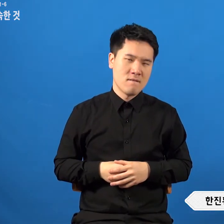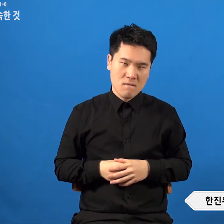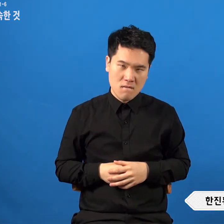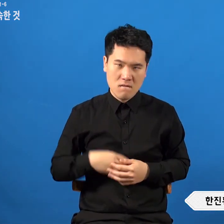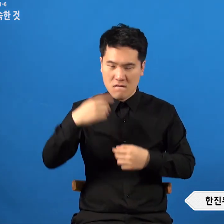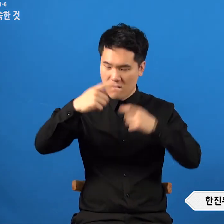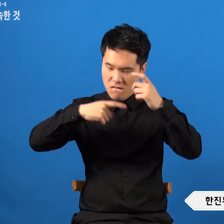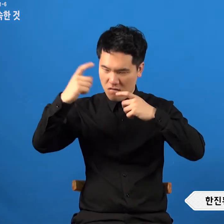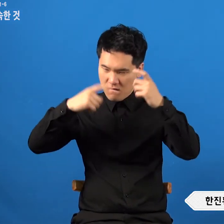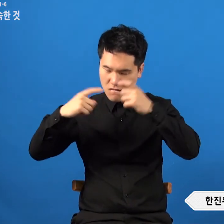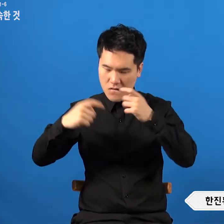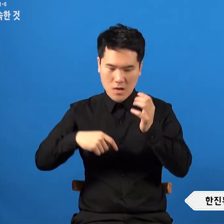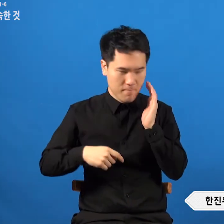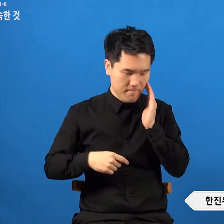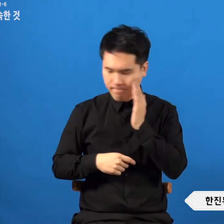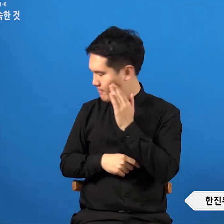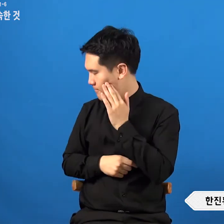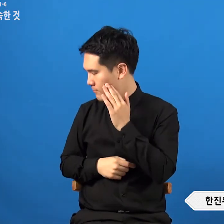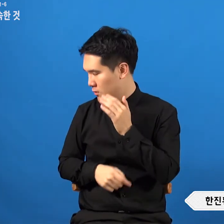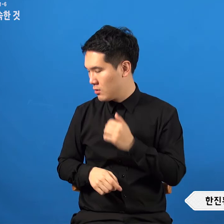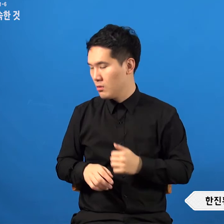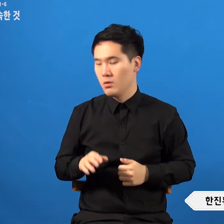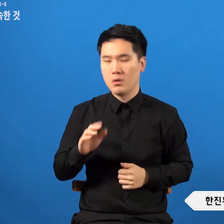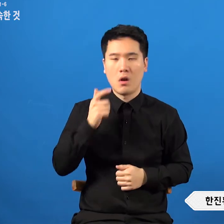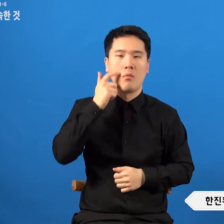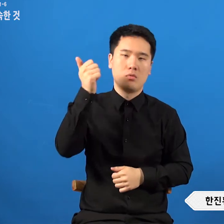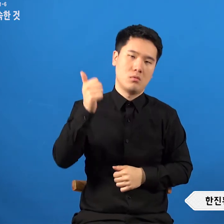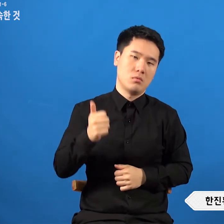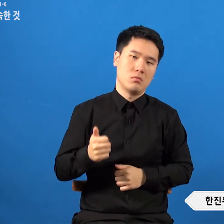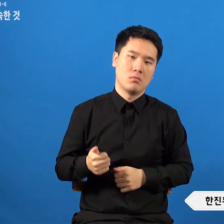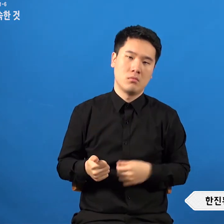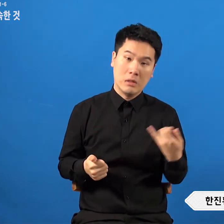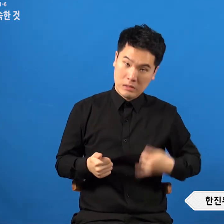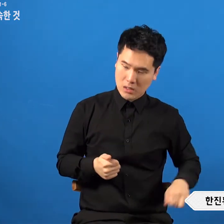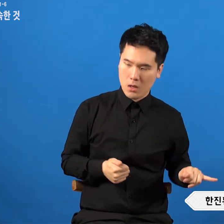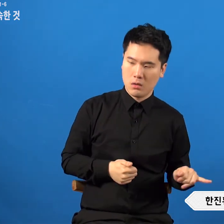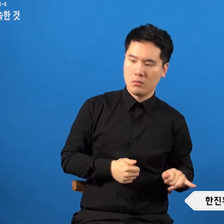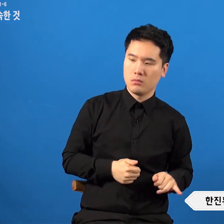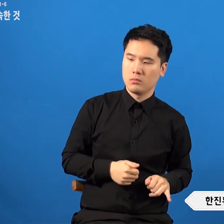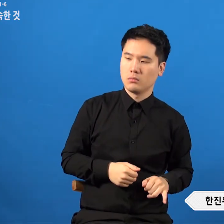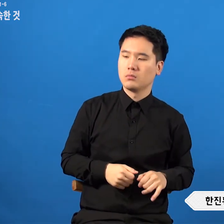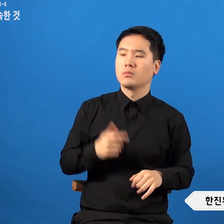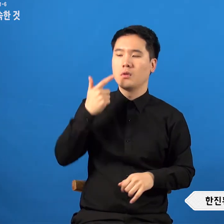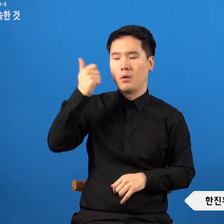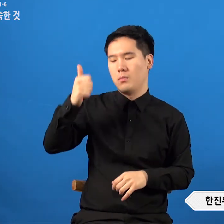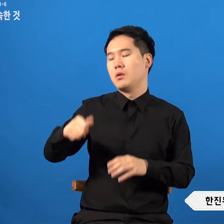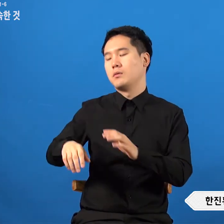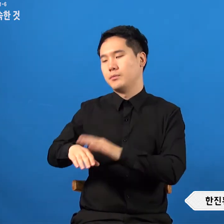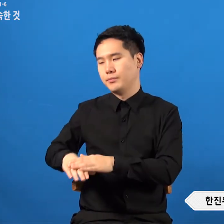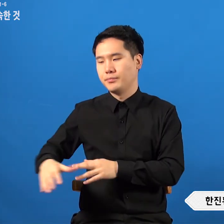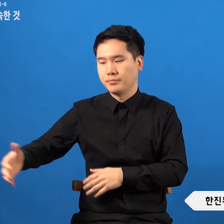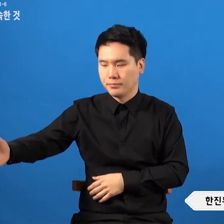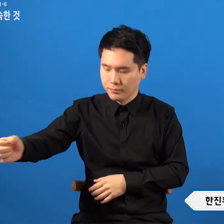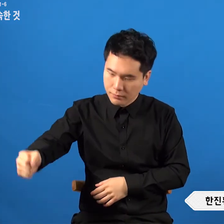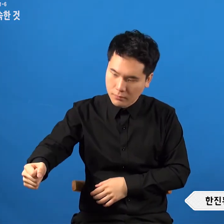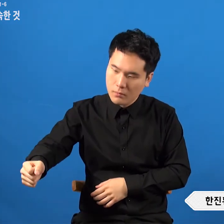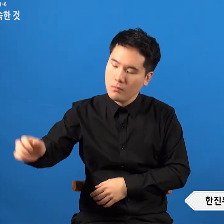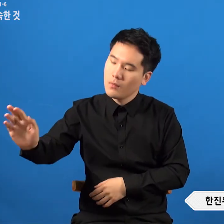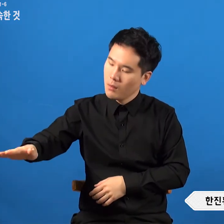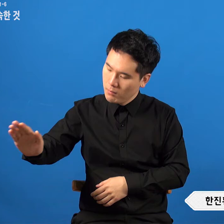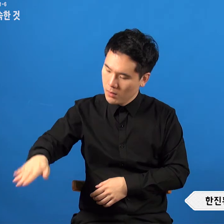그러면서 씩씩대면서 고개를 벽으로 그냥 확 돌려버립니다. 딸이 아빠 손을 붙들고 이렇게